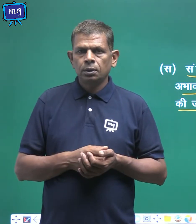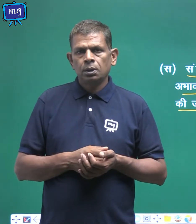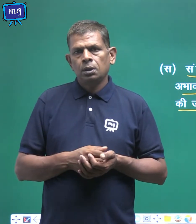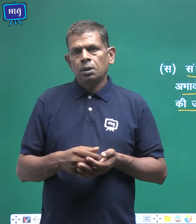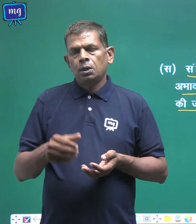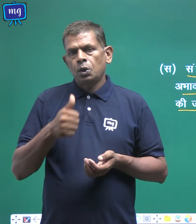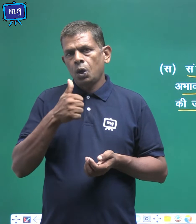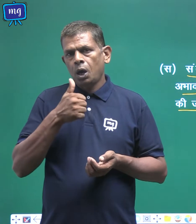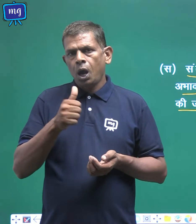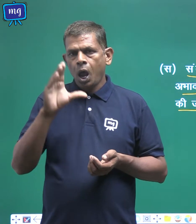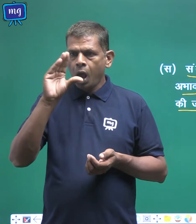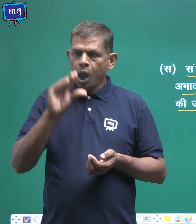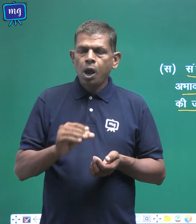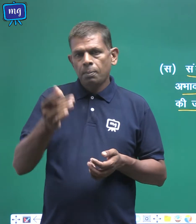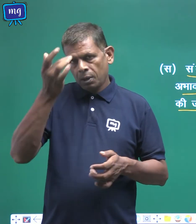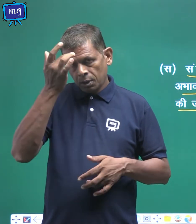अभावजन्य रोगों को